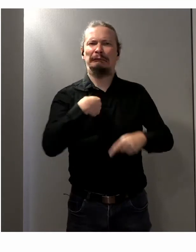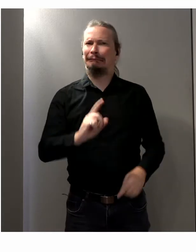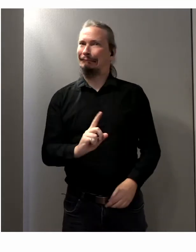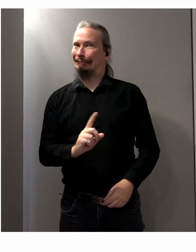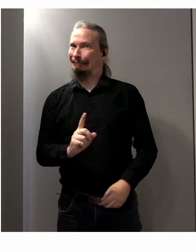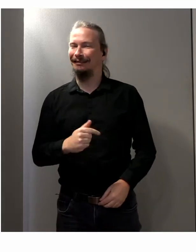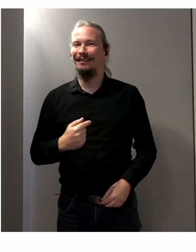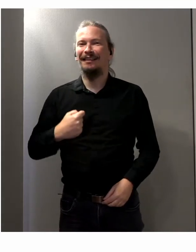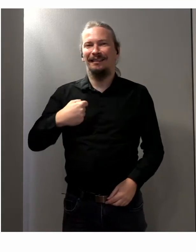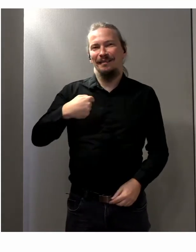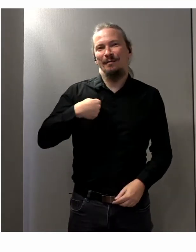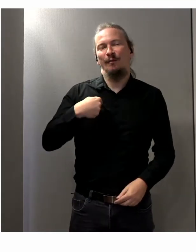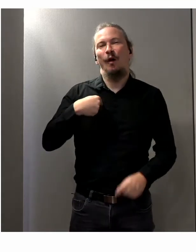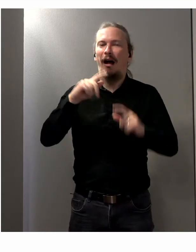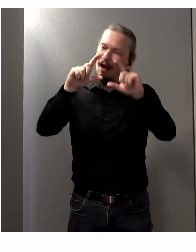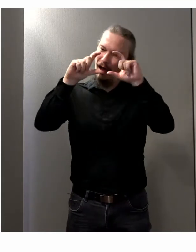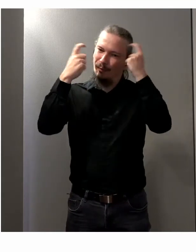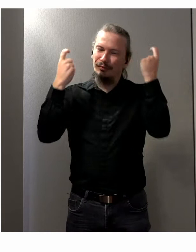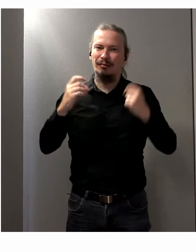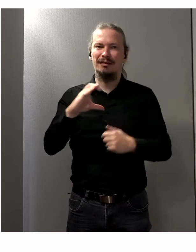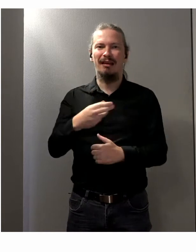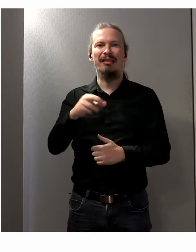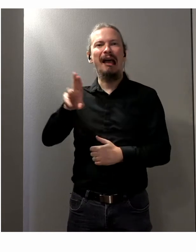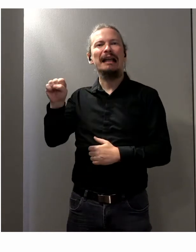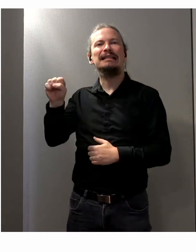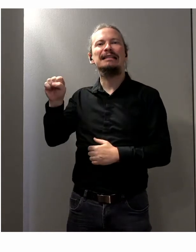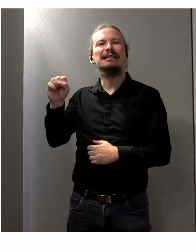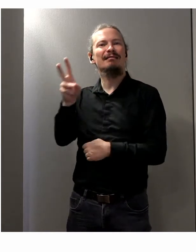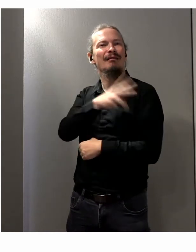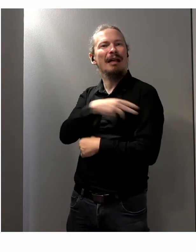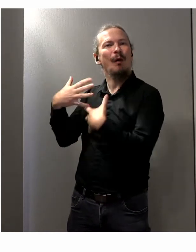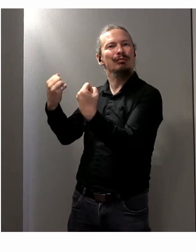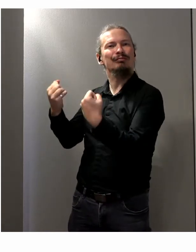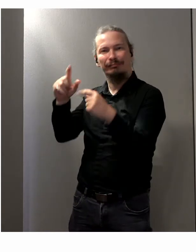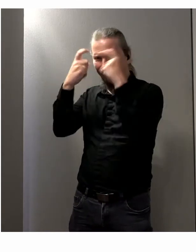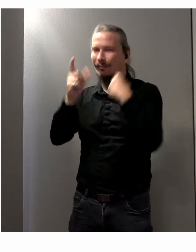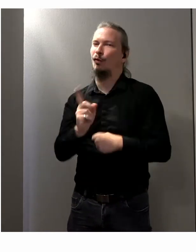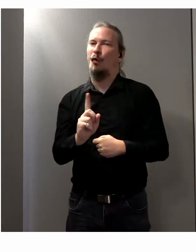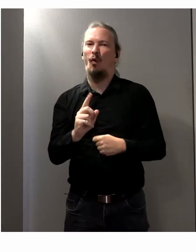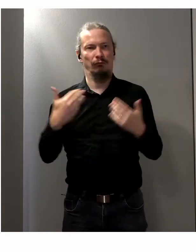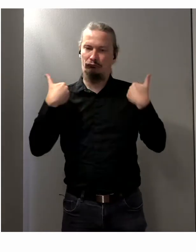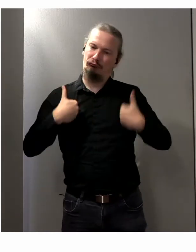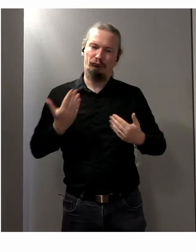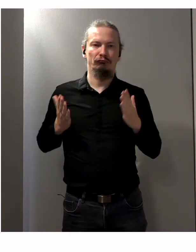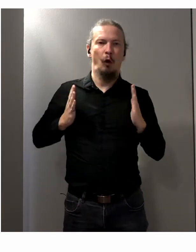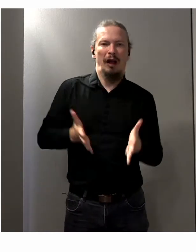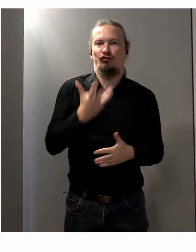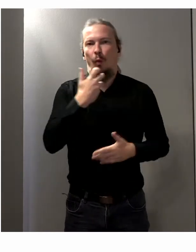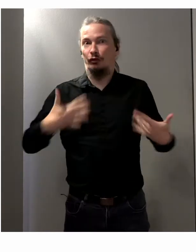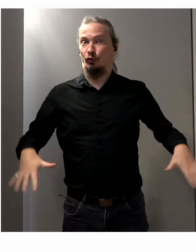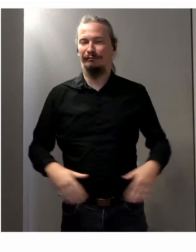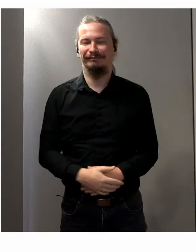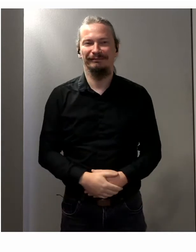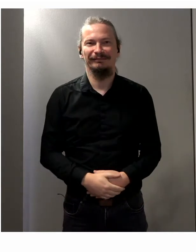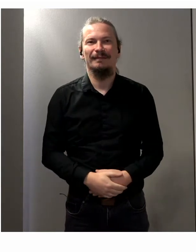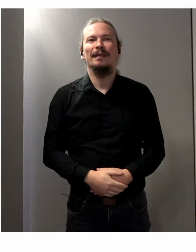Et donc, je n'interviens pas aujourd'hui au titre du CNRS, hein, qui est mon employeur, mais en tant que citoyen engagé, disons.